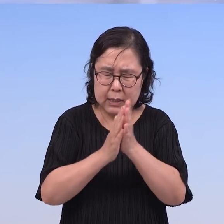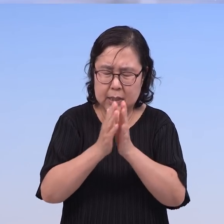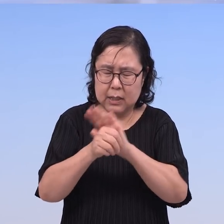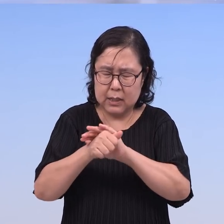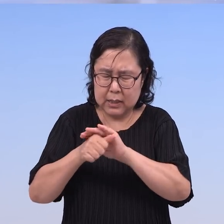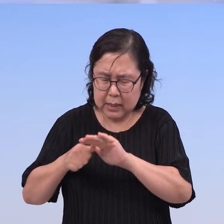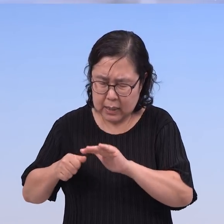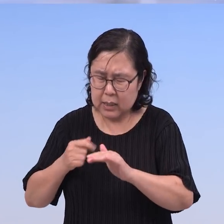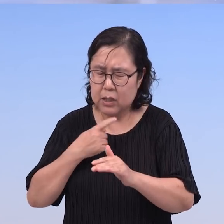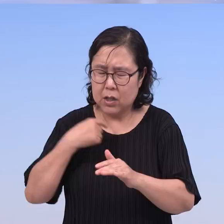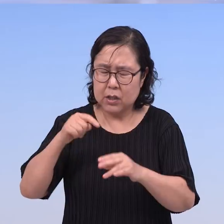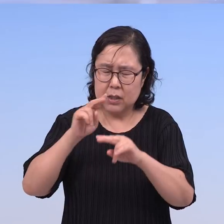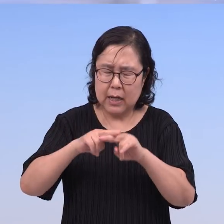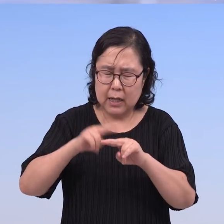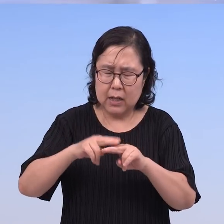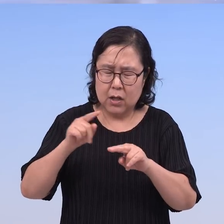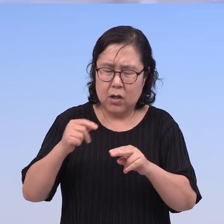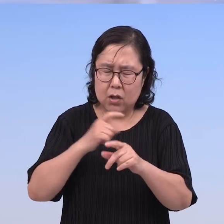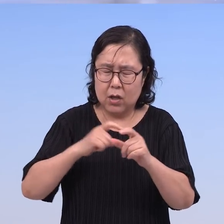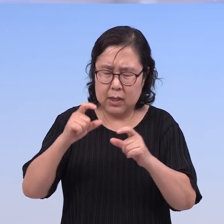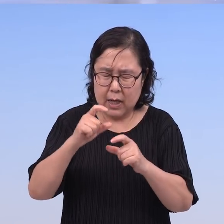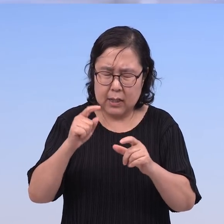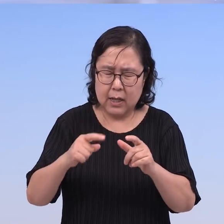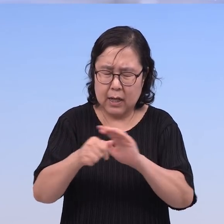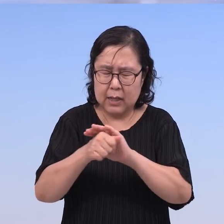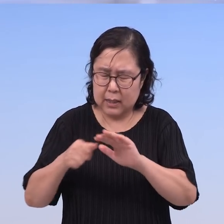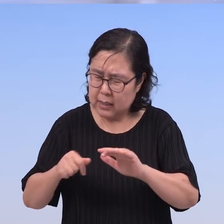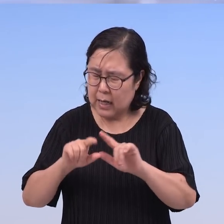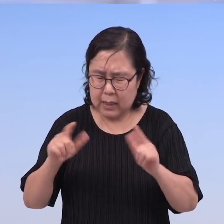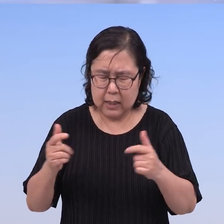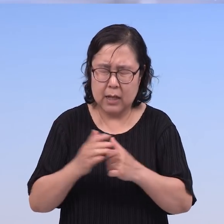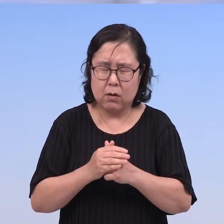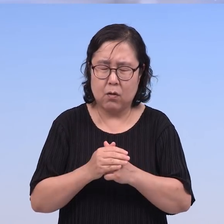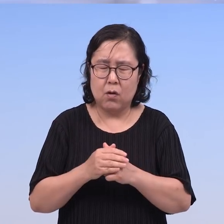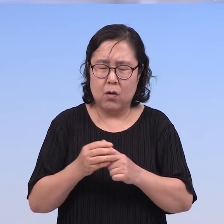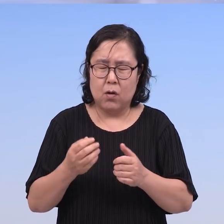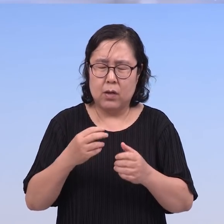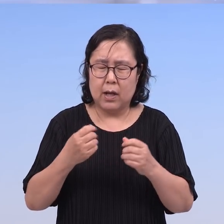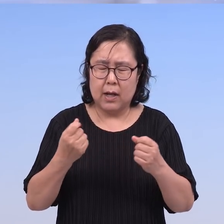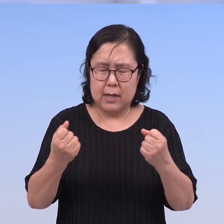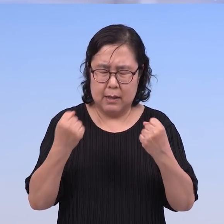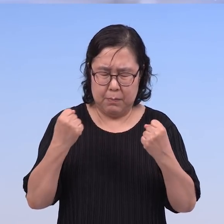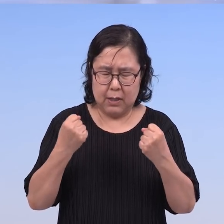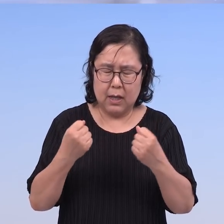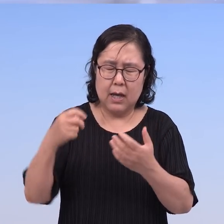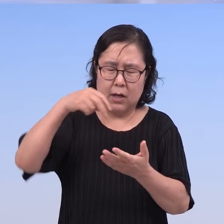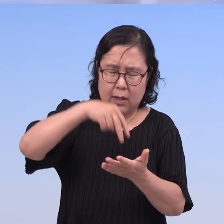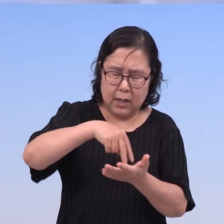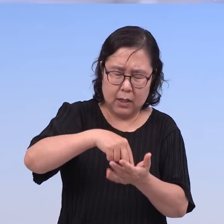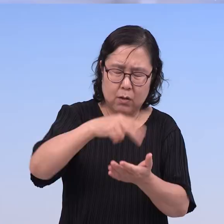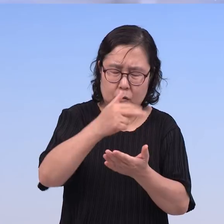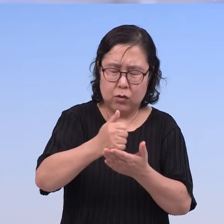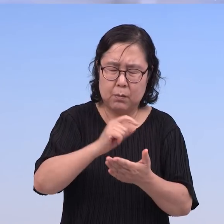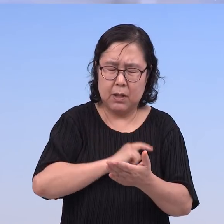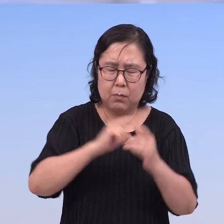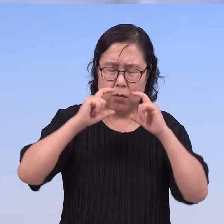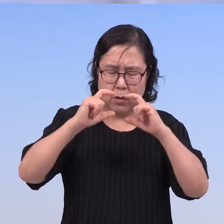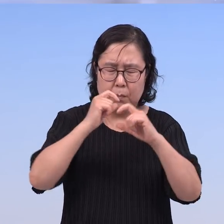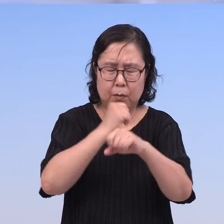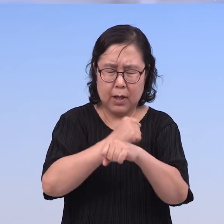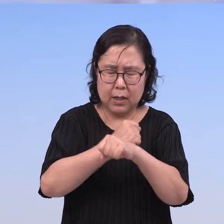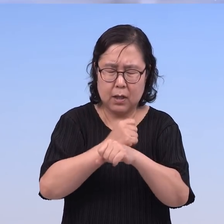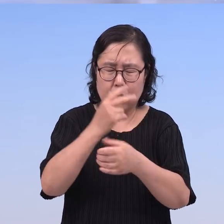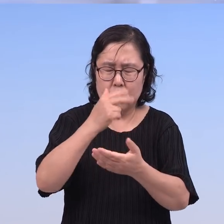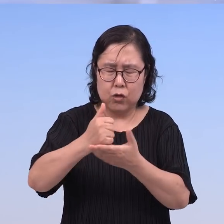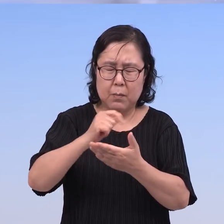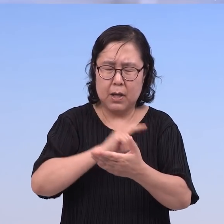자리에서 더 이상 내가 밀리지 않겠다고, 이제 벌떡 일어나겠다고, 주님 이름으로 선포하겠다고, 주님